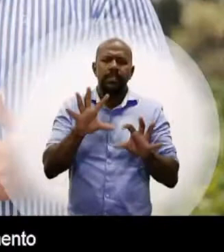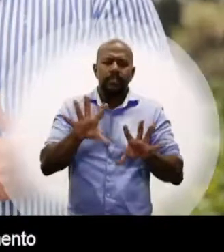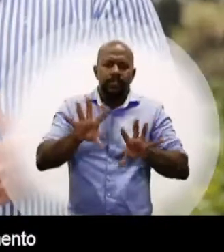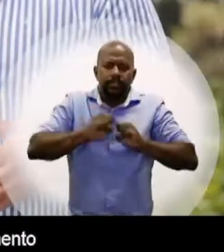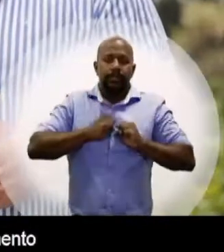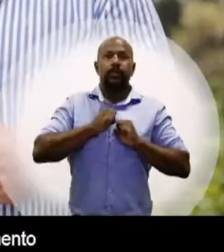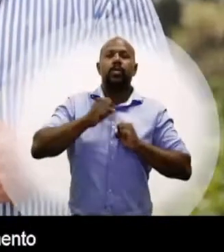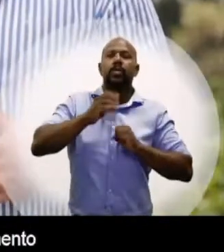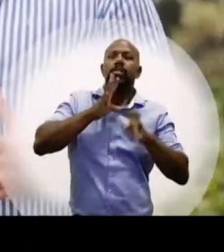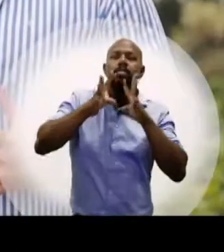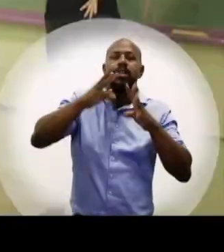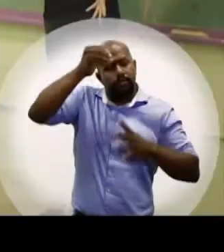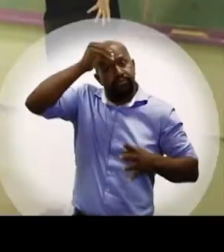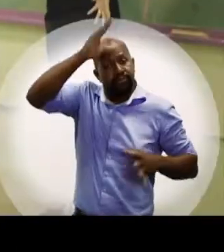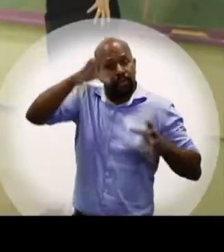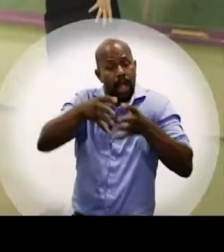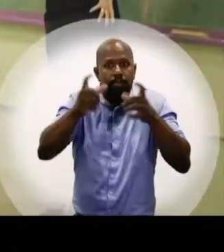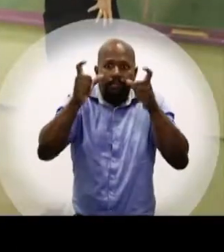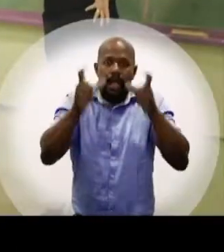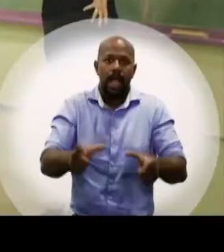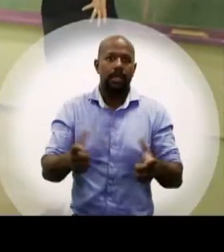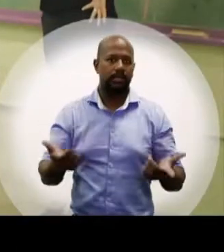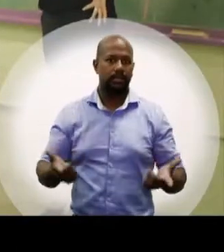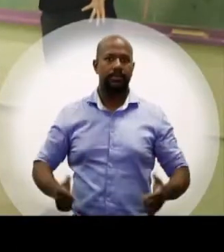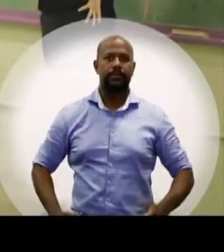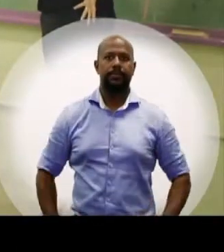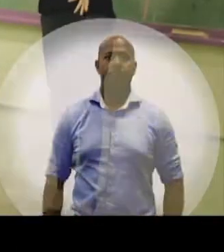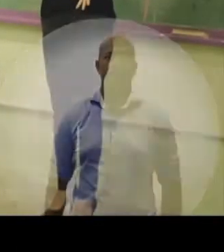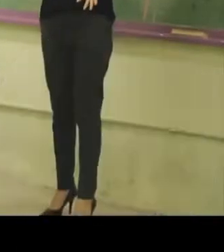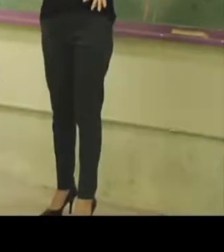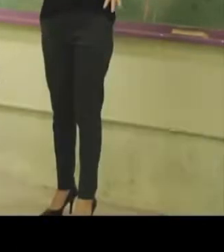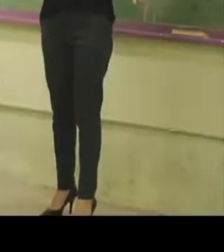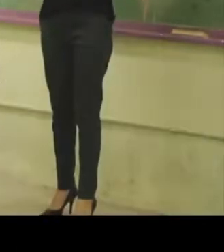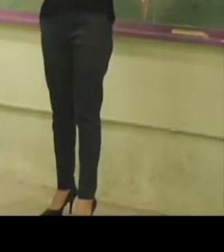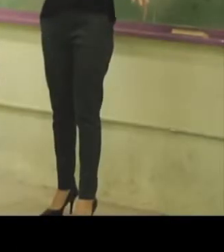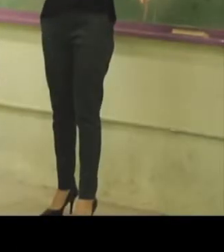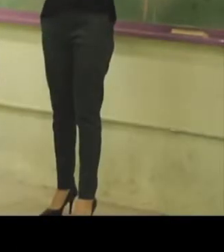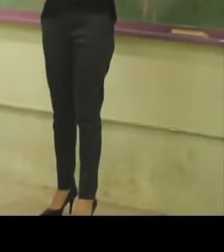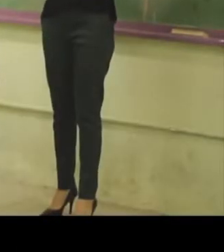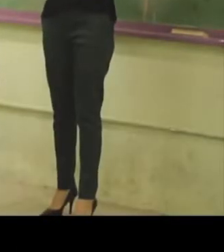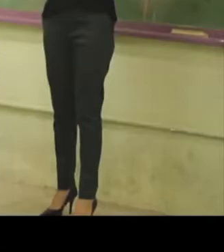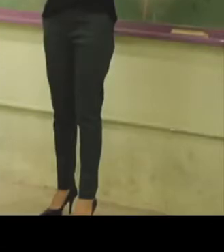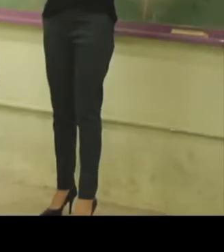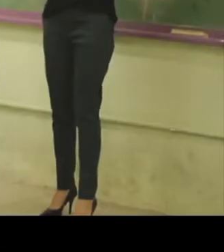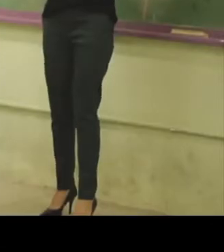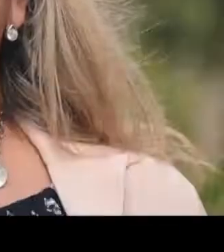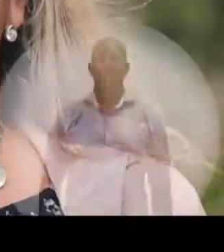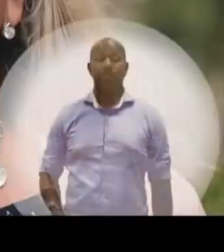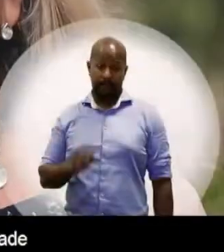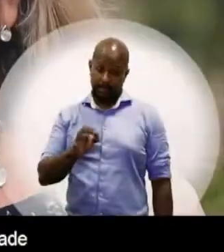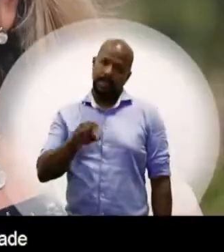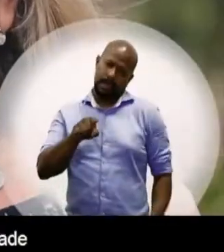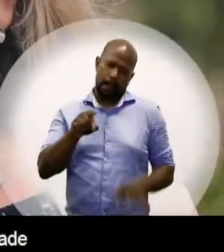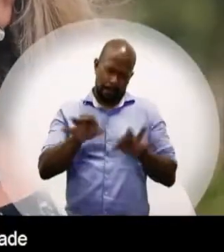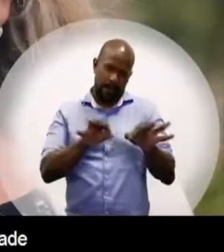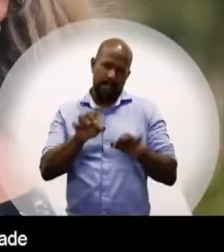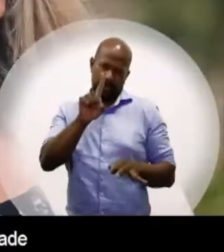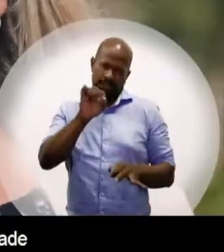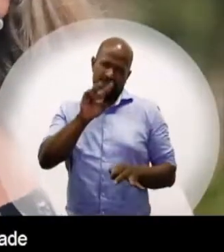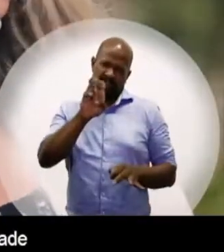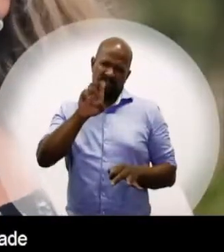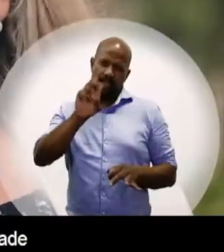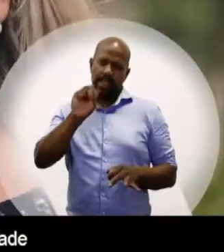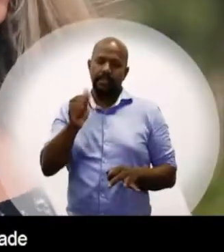incorporação de conhecimento muito mais interessante. Célia Gouveia, assessora de Educação Inclusiva, Santos. O Diversa,